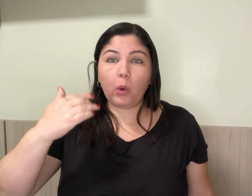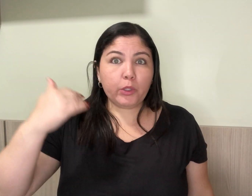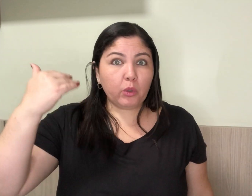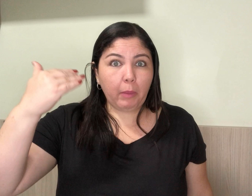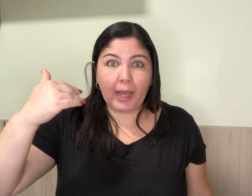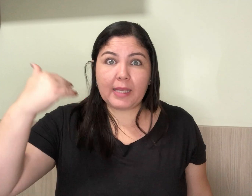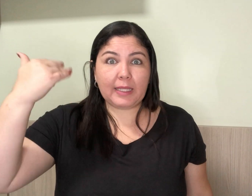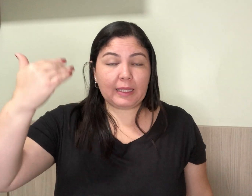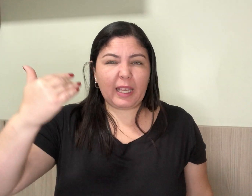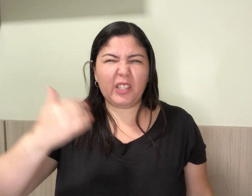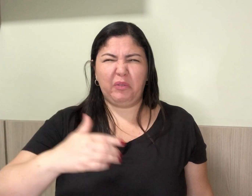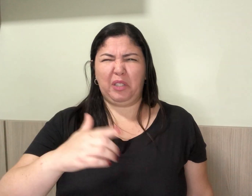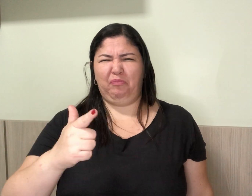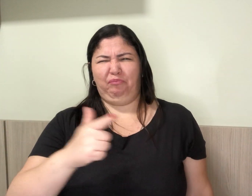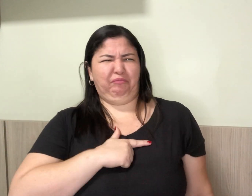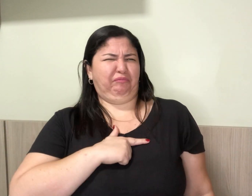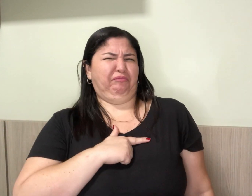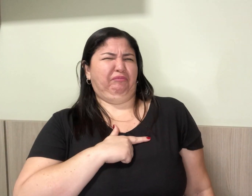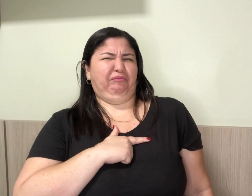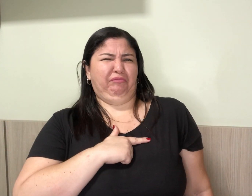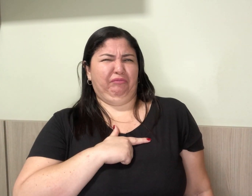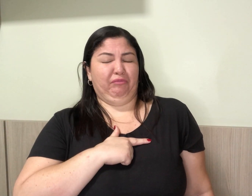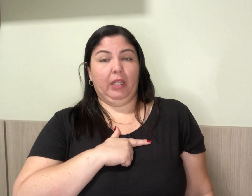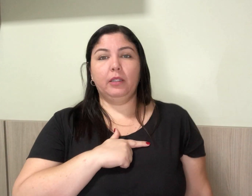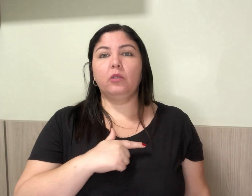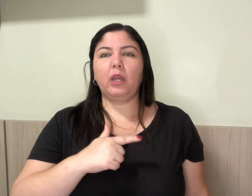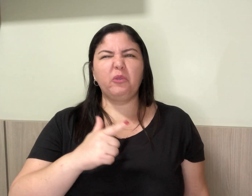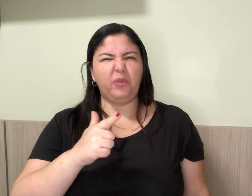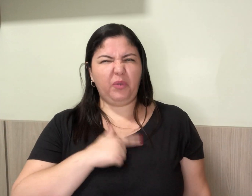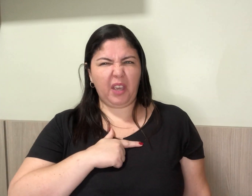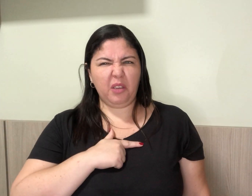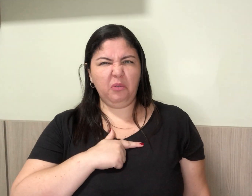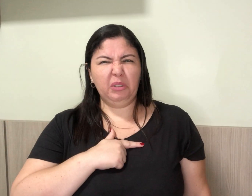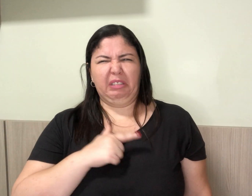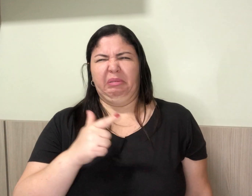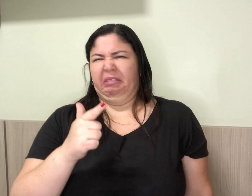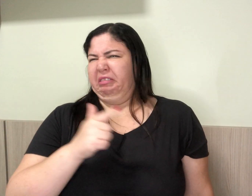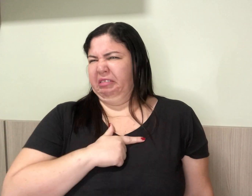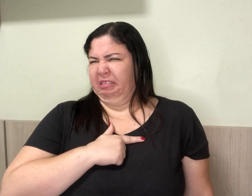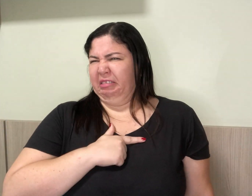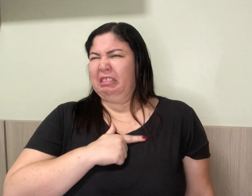muito mais intenso, eu faço. Então, eu tenho feio.